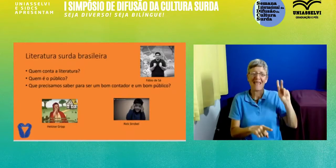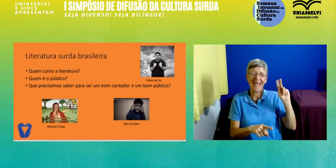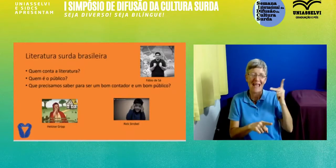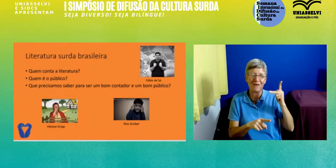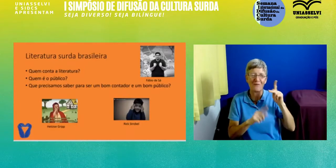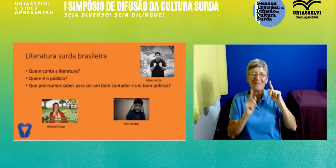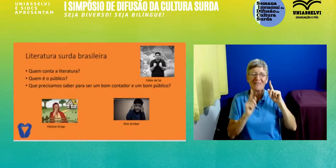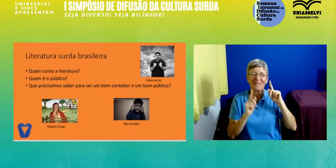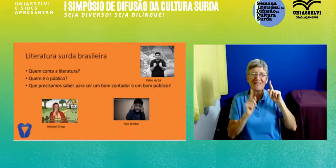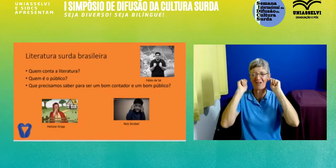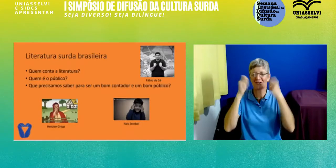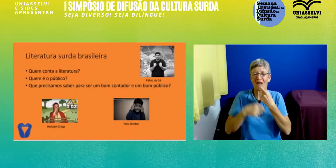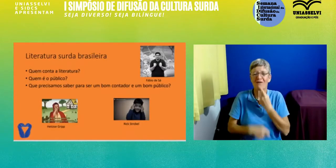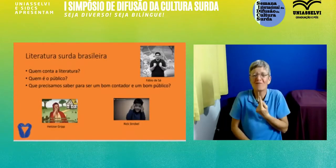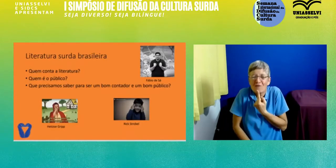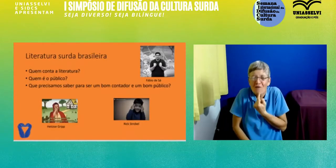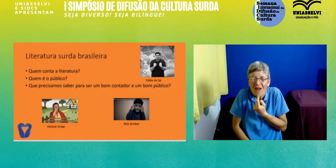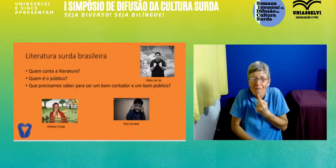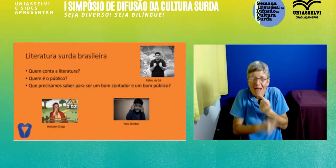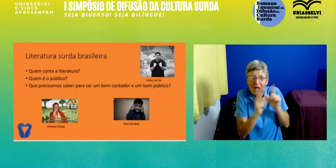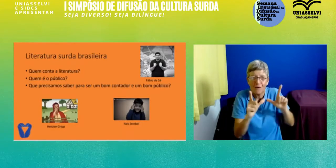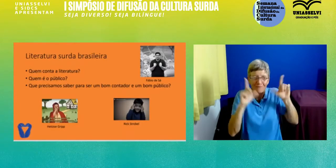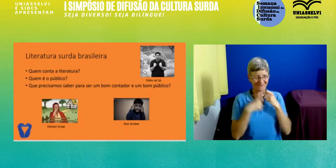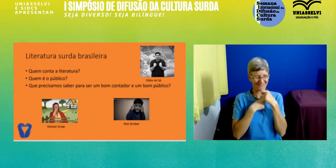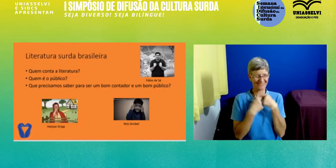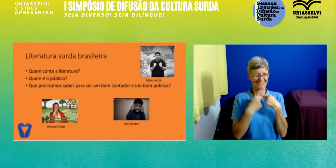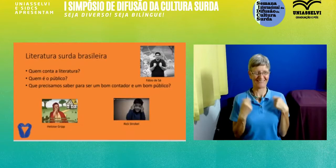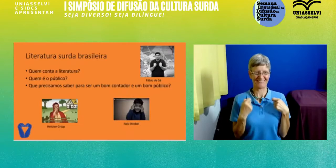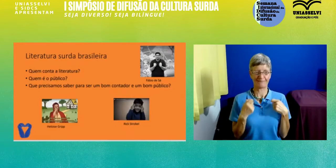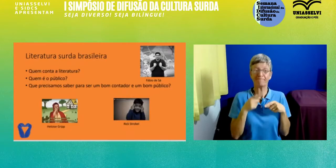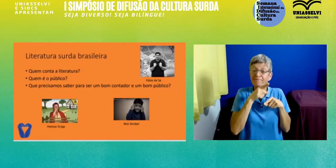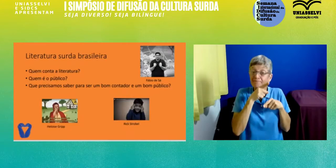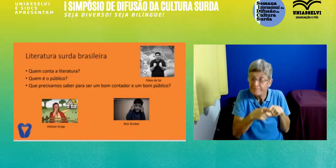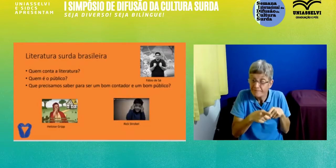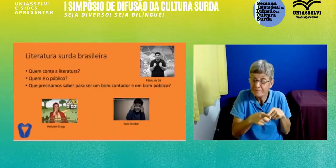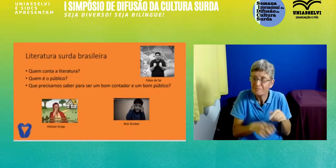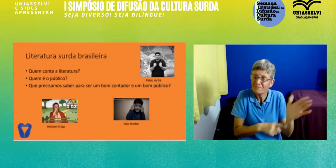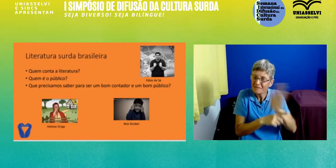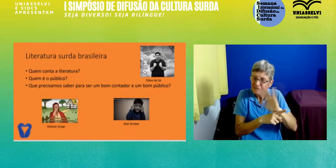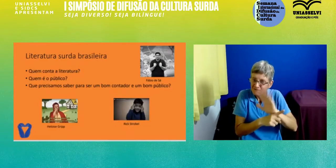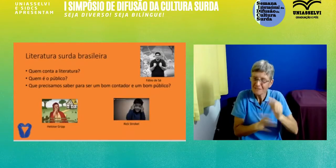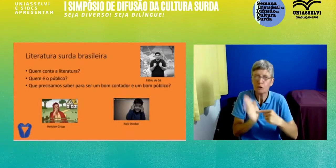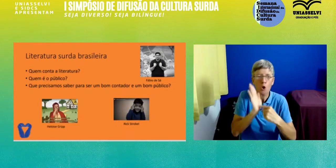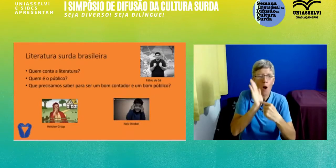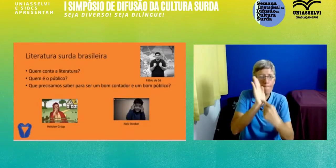Mas através da literatura surda consegue se expressar bem melhor, tá?